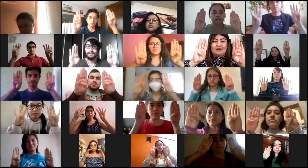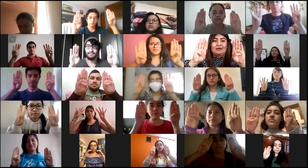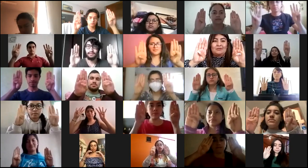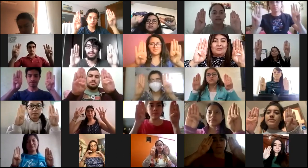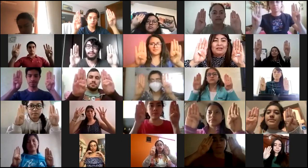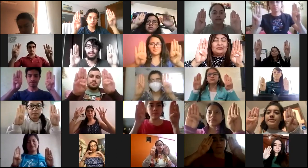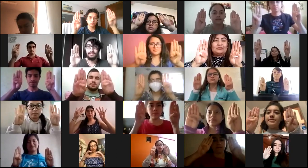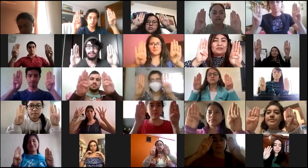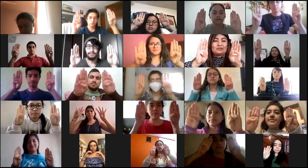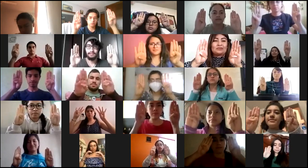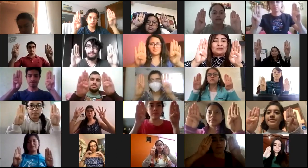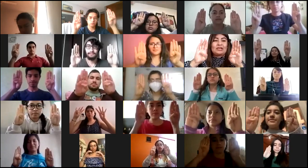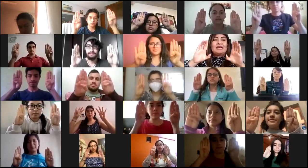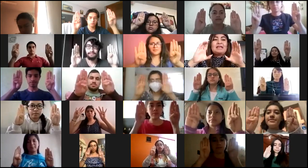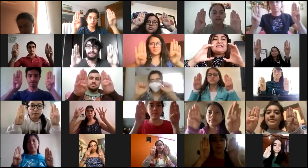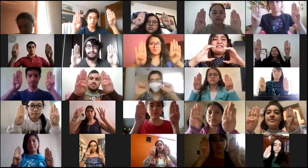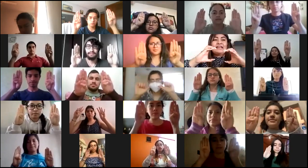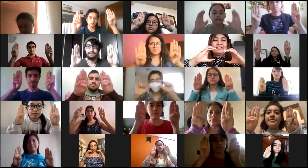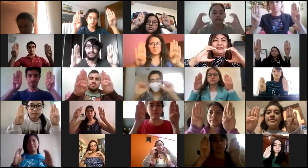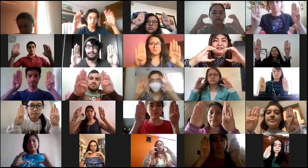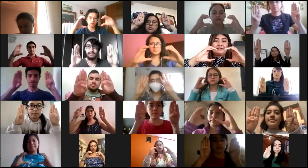Muy bien, todos sus dedos juntos. C.